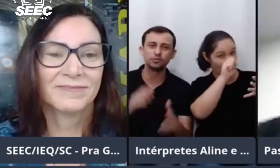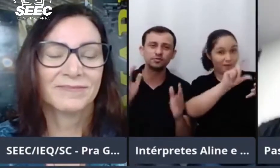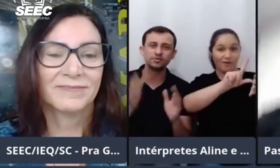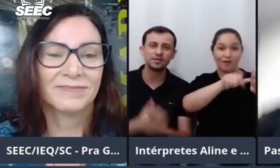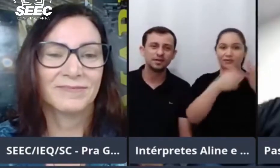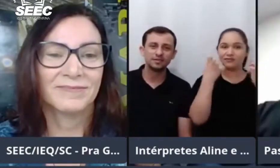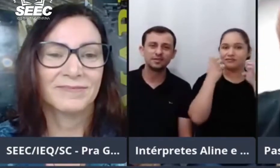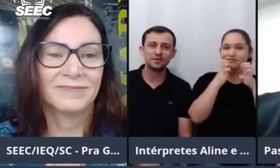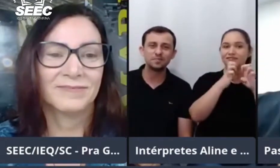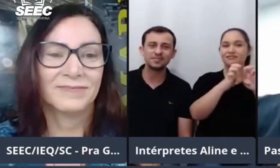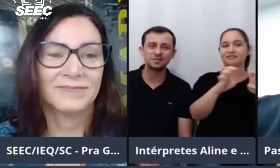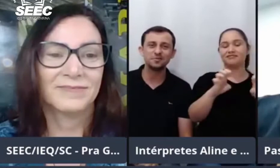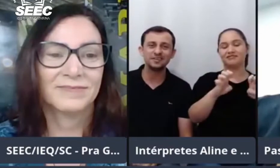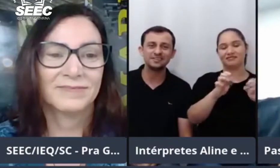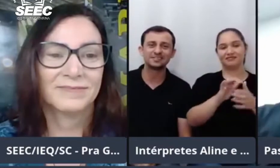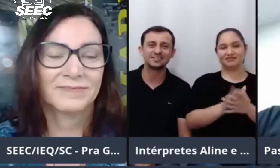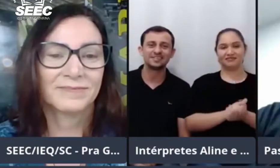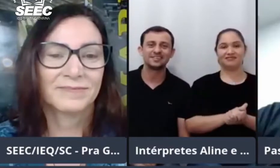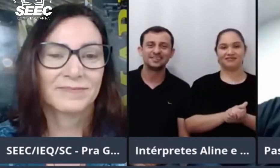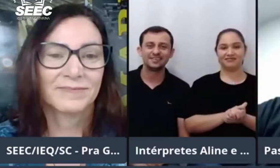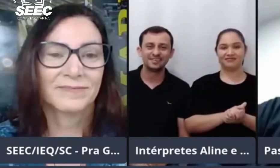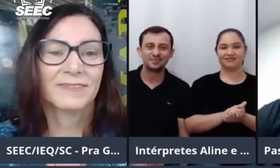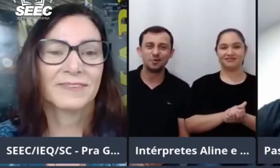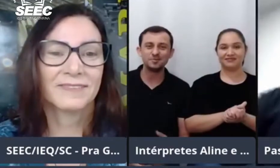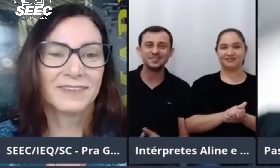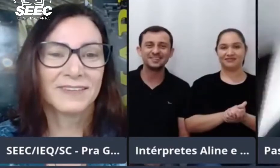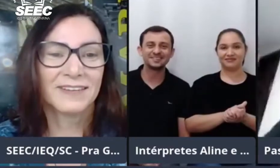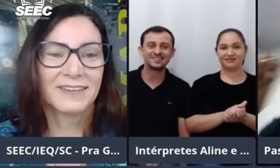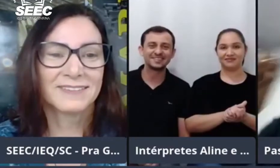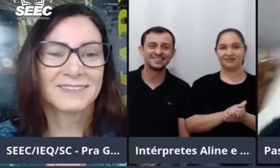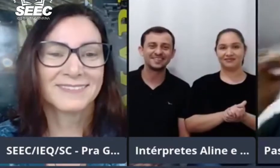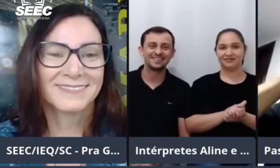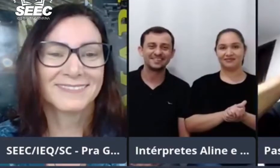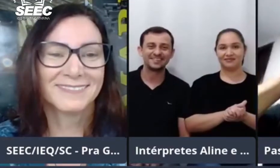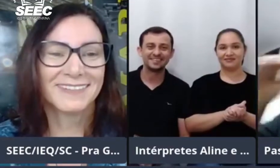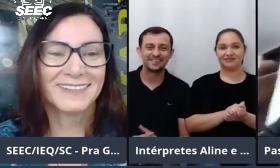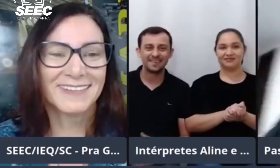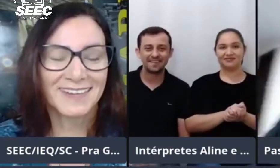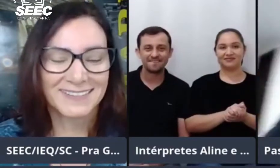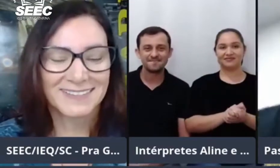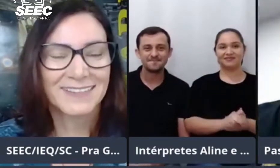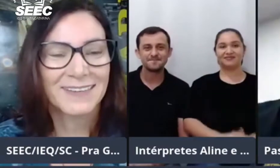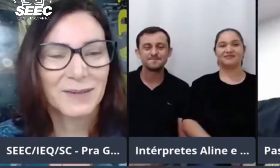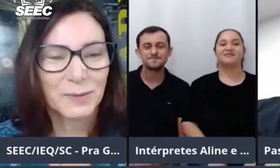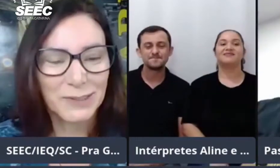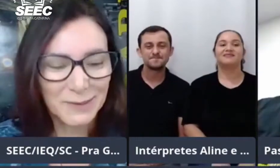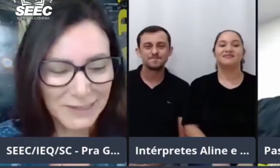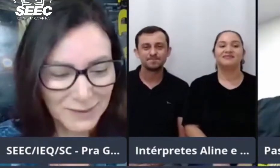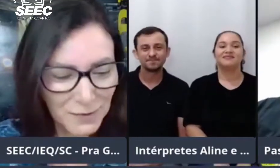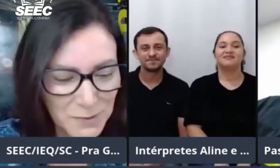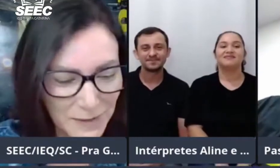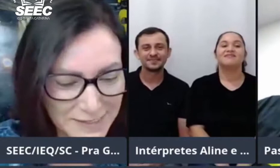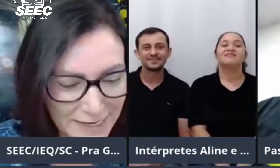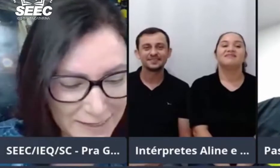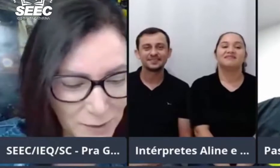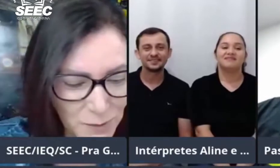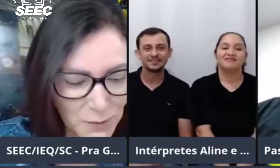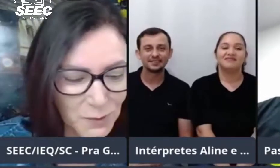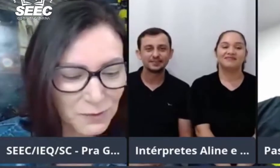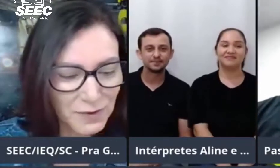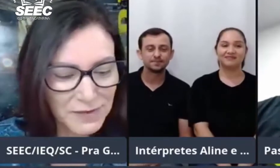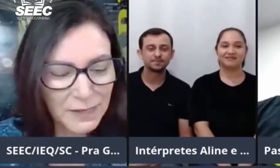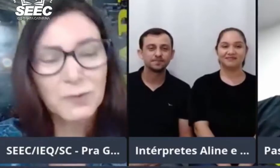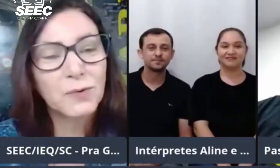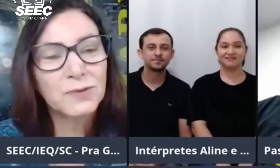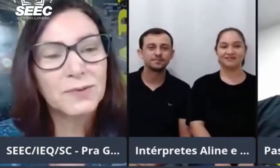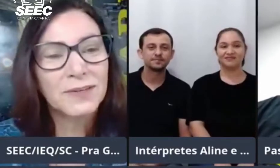os frutos estão aí para ser colhidos. Em nome de Jesus. Verdade. Muito lindo. Vamos passar, então,